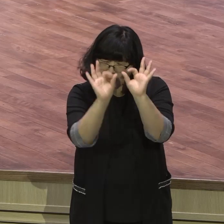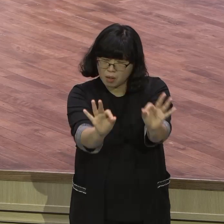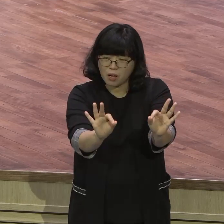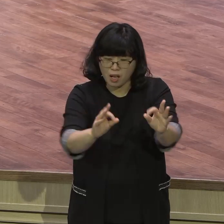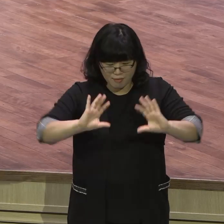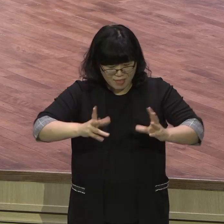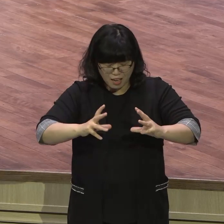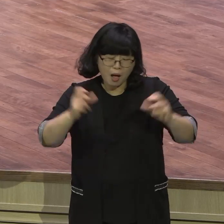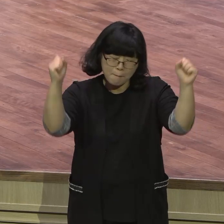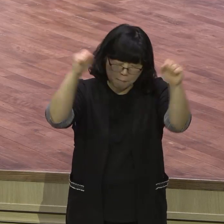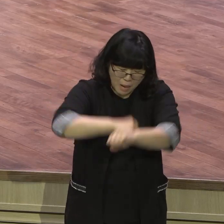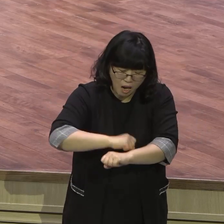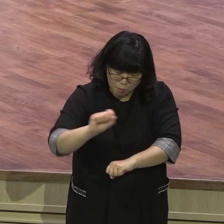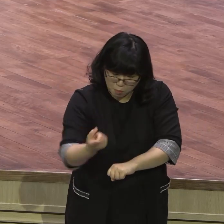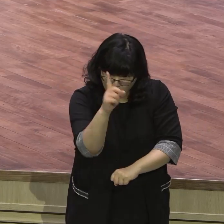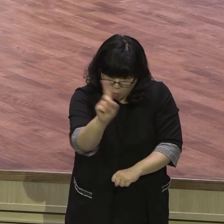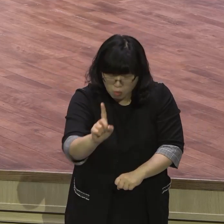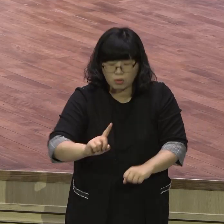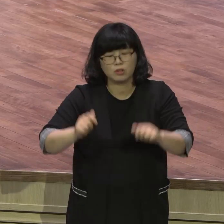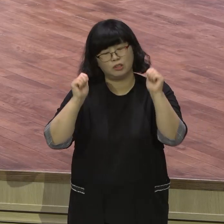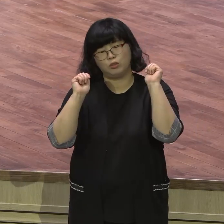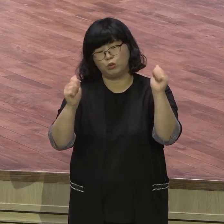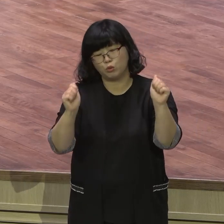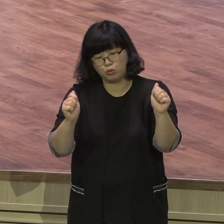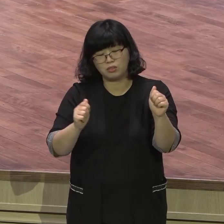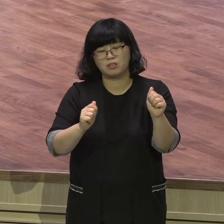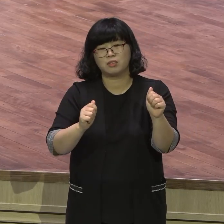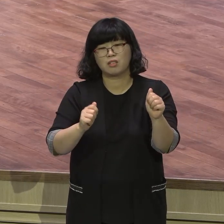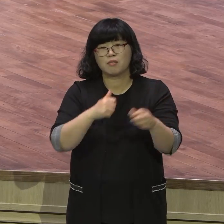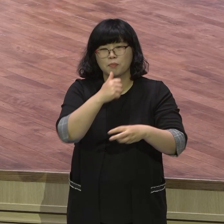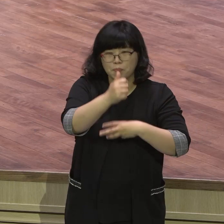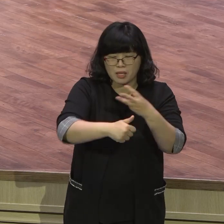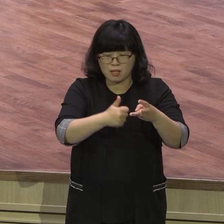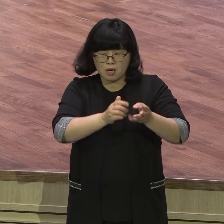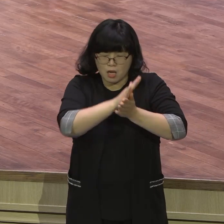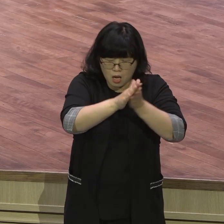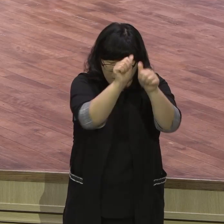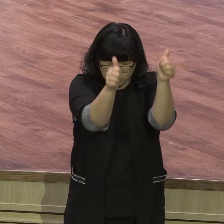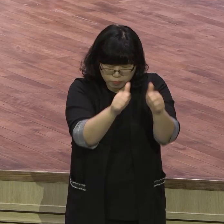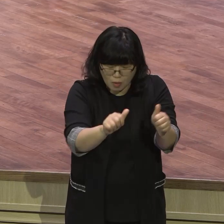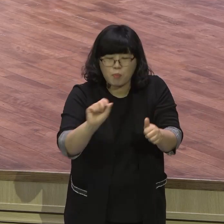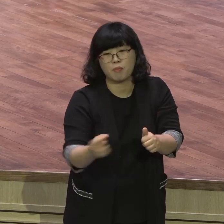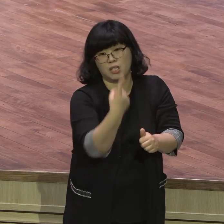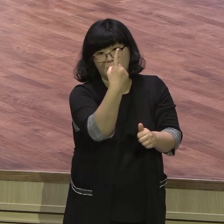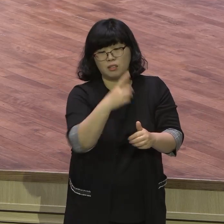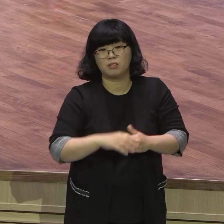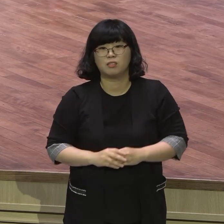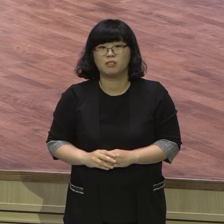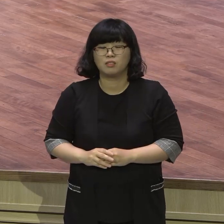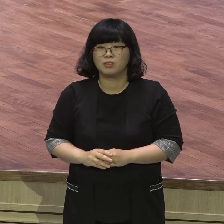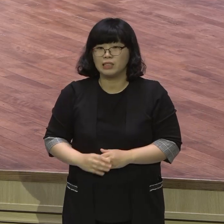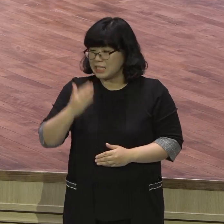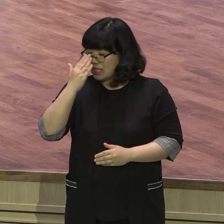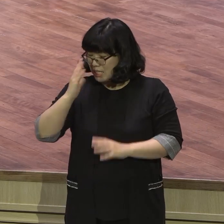남북 분열이 됩니다. 우리나라처럼 이스라엘의 남북을 르호부함과 여로부함이